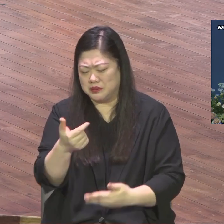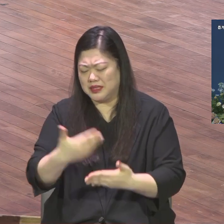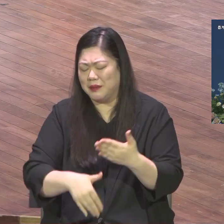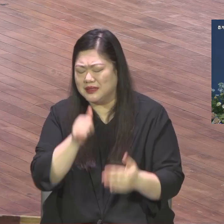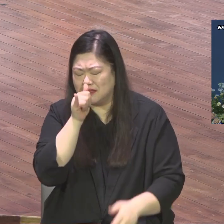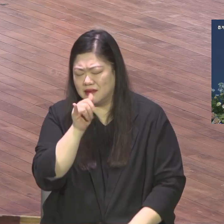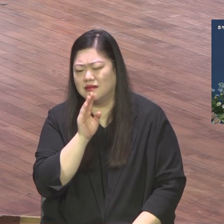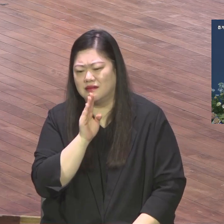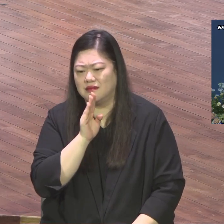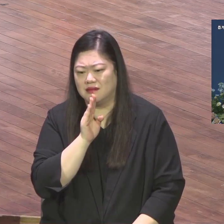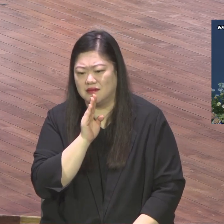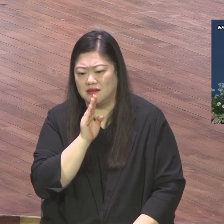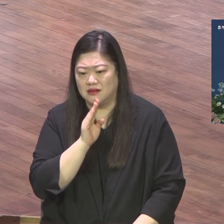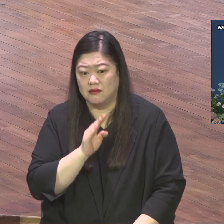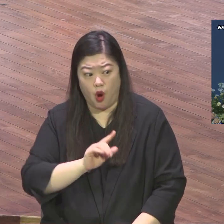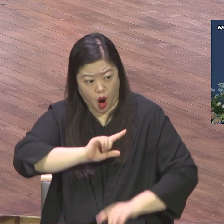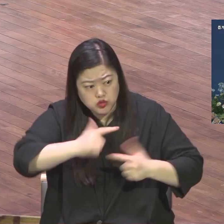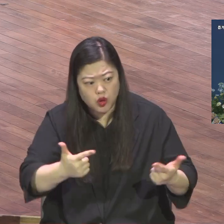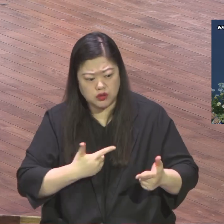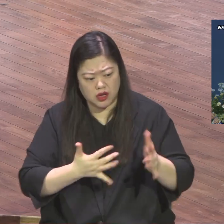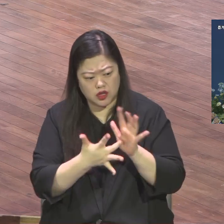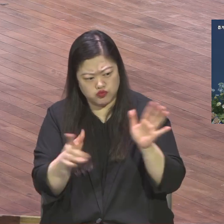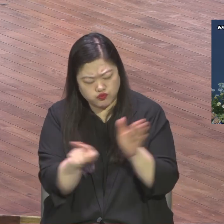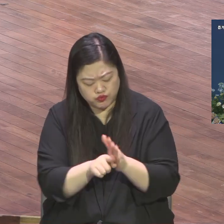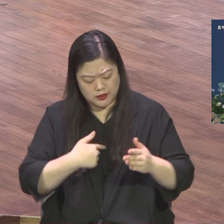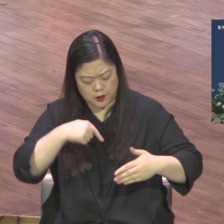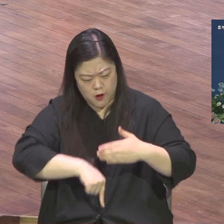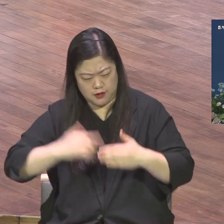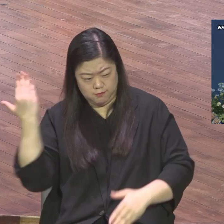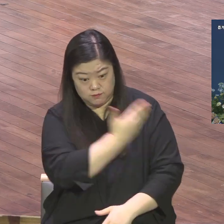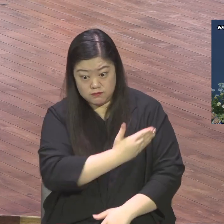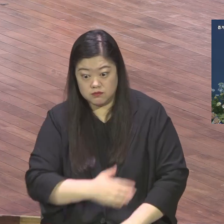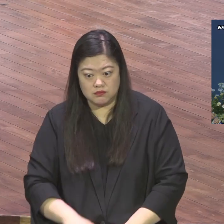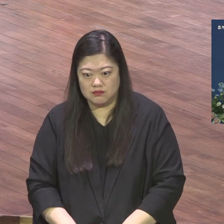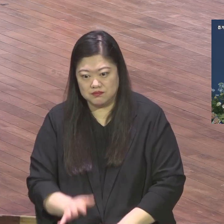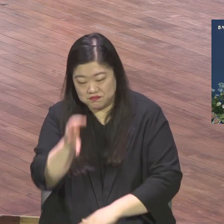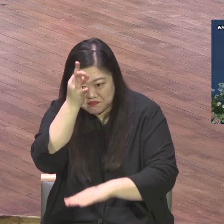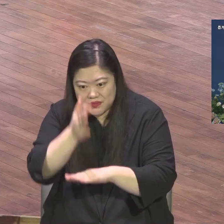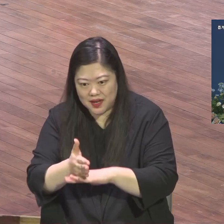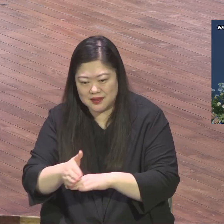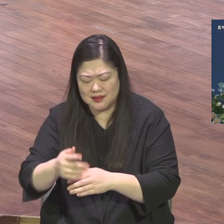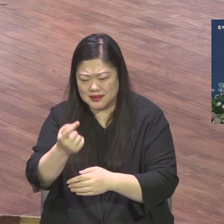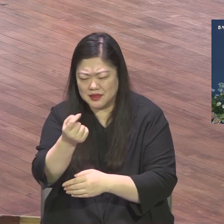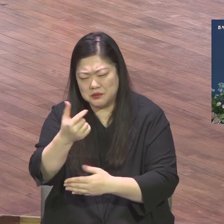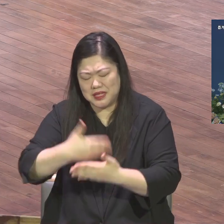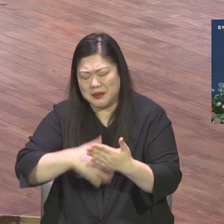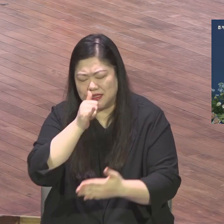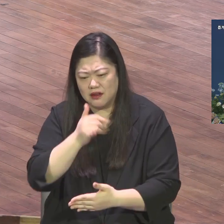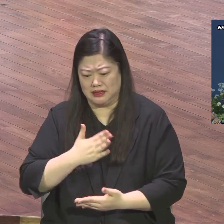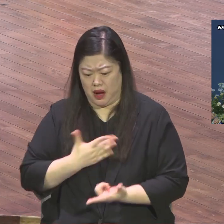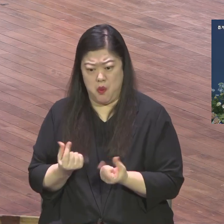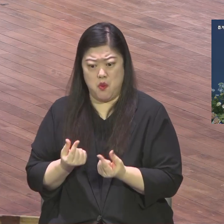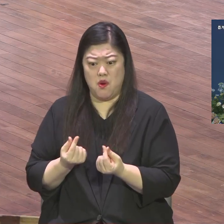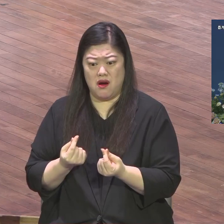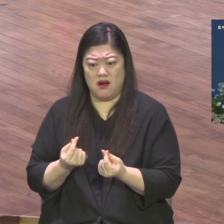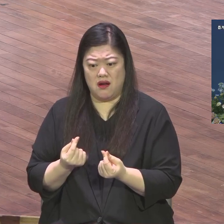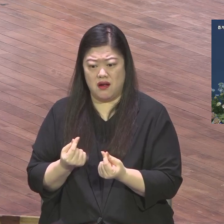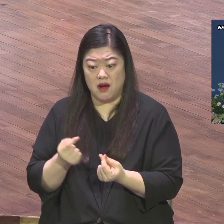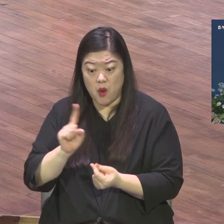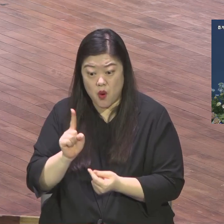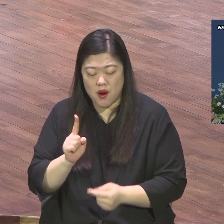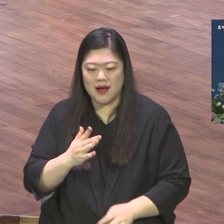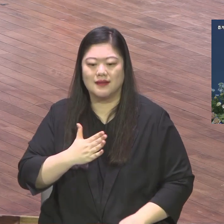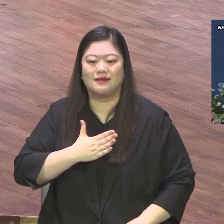오늘 인정하면 오늘부터 무너집니다. 내 안에 사단의 망대가 나도 모르게 딱 있어요. 내 것이라는 망대가 있어요. 내